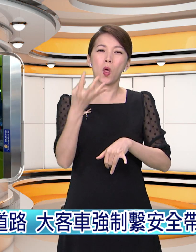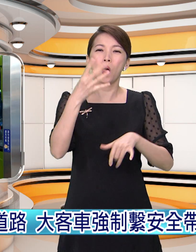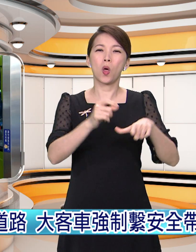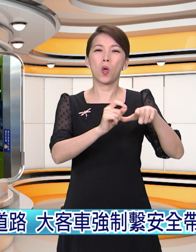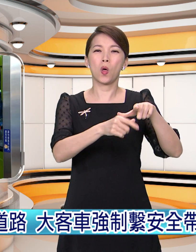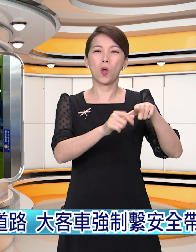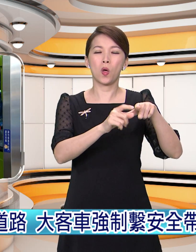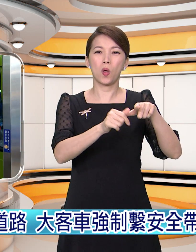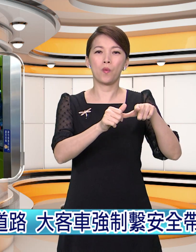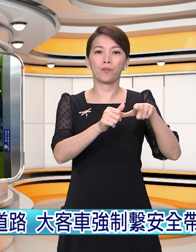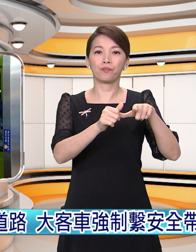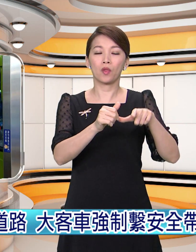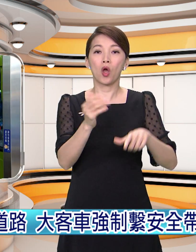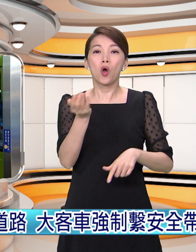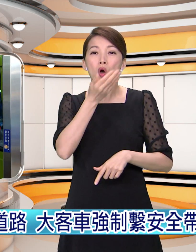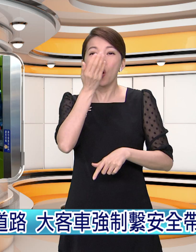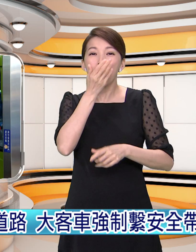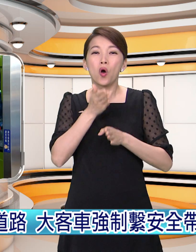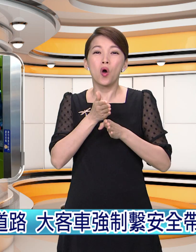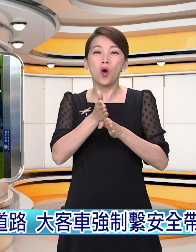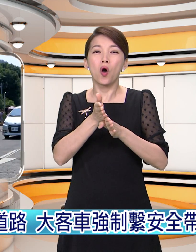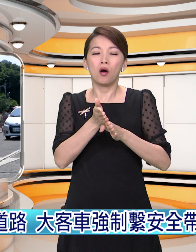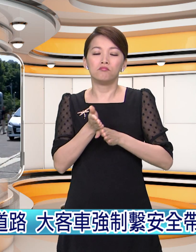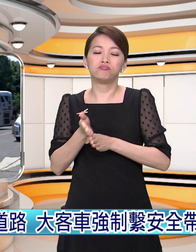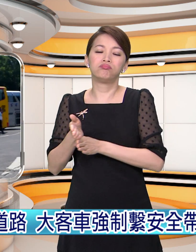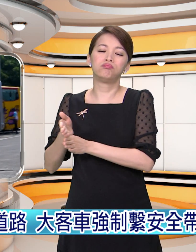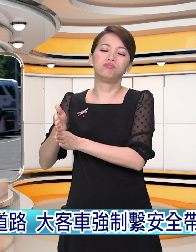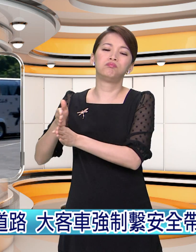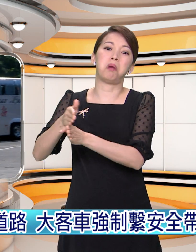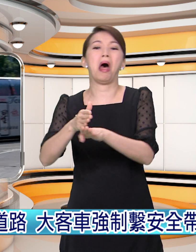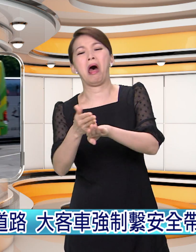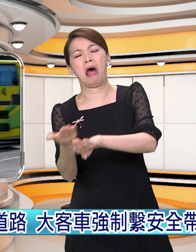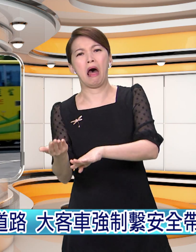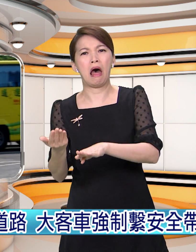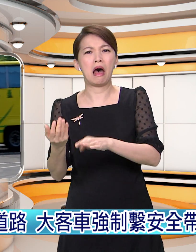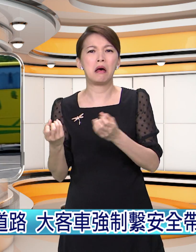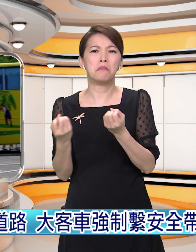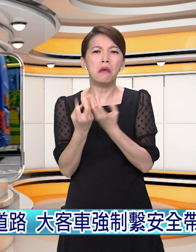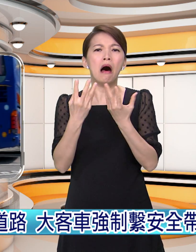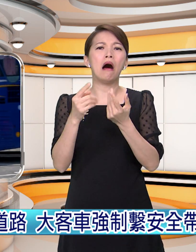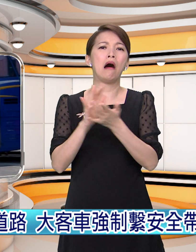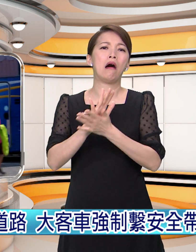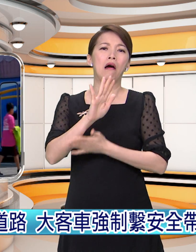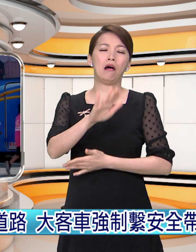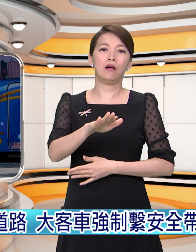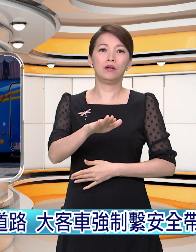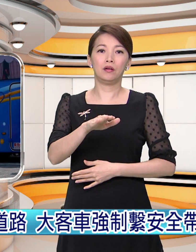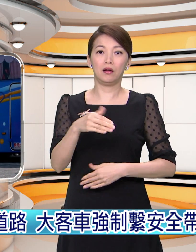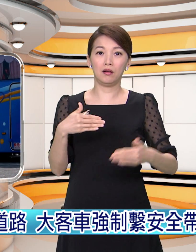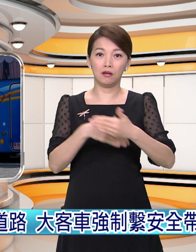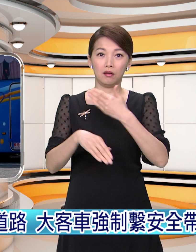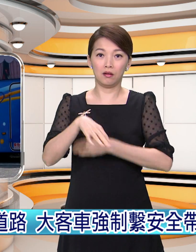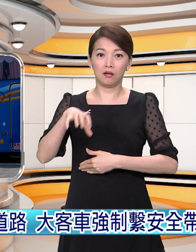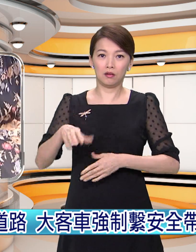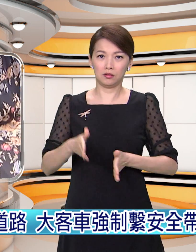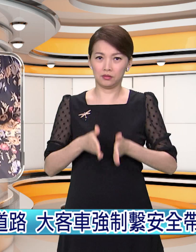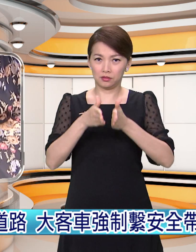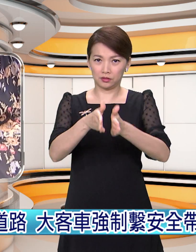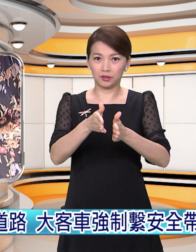意外之后，交通部对大客车安全进行检讨，现在打算